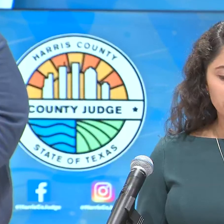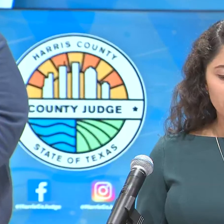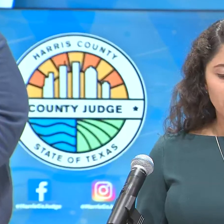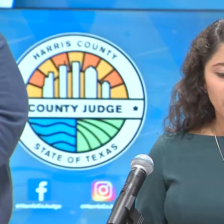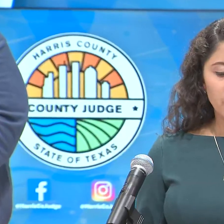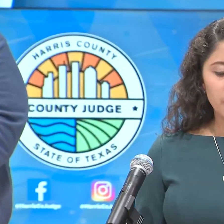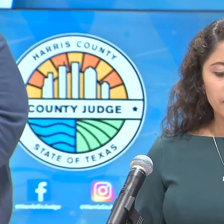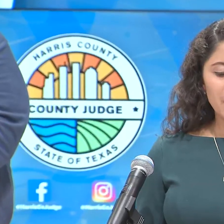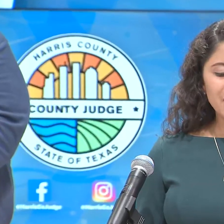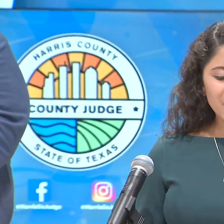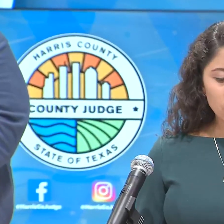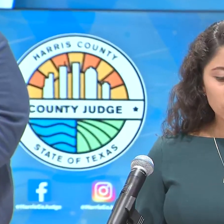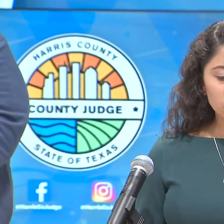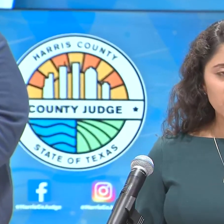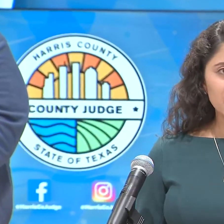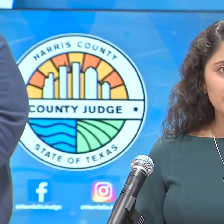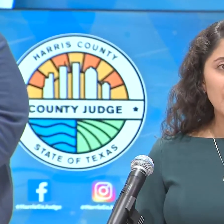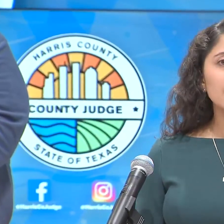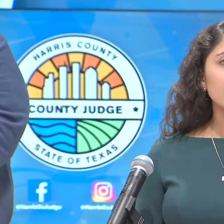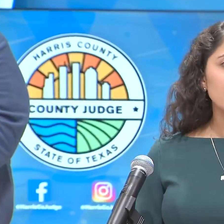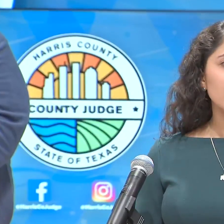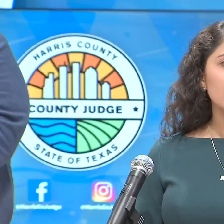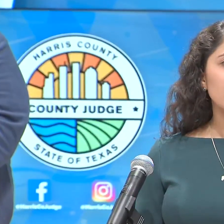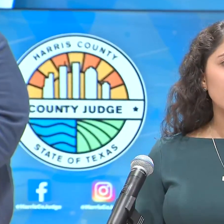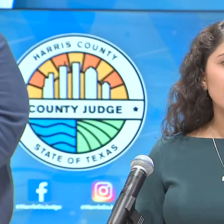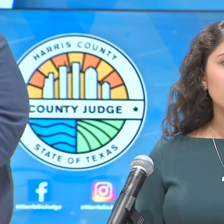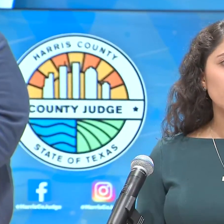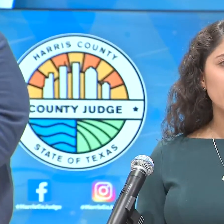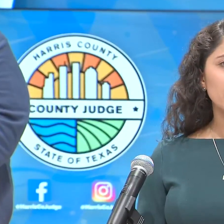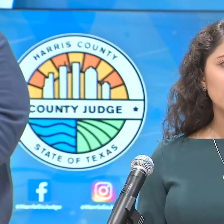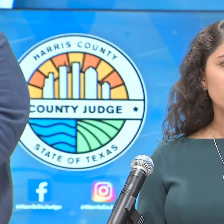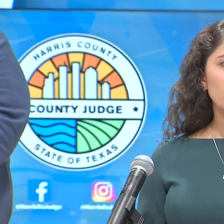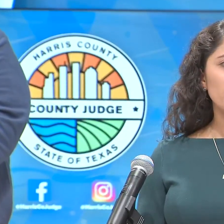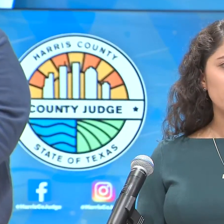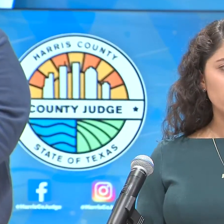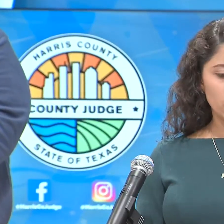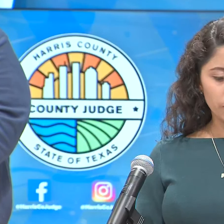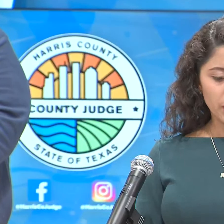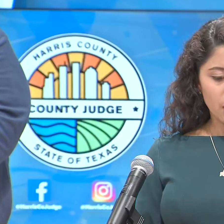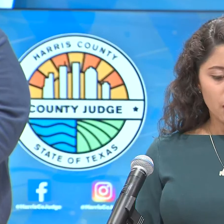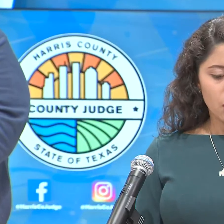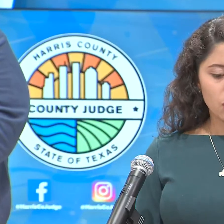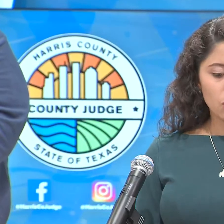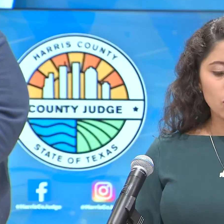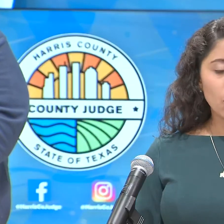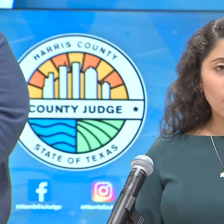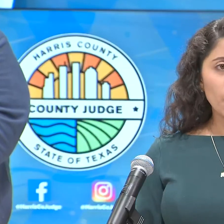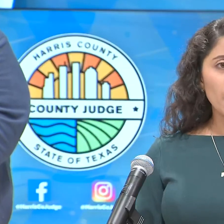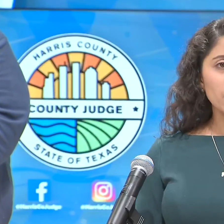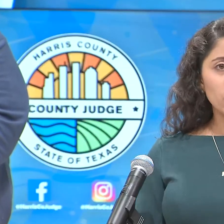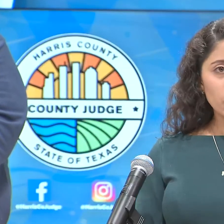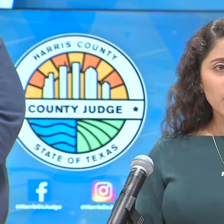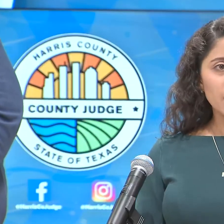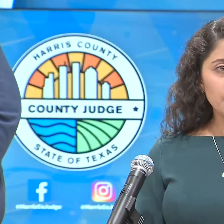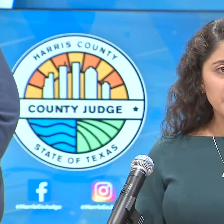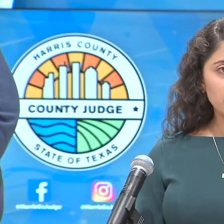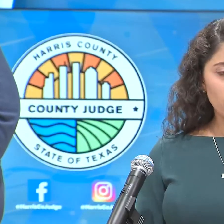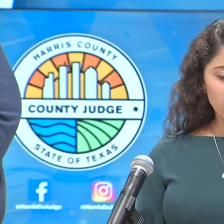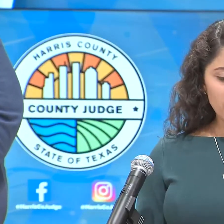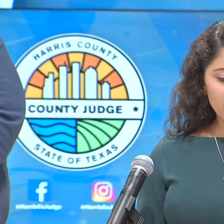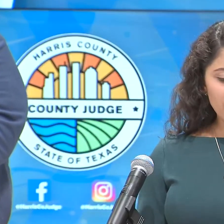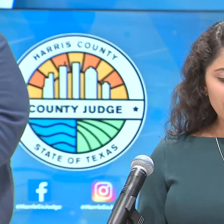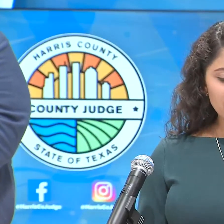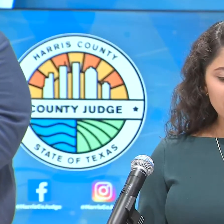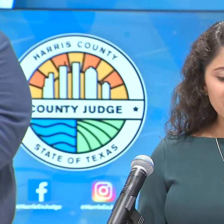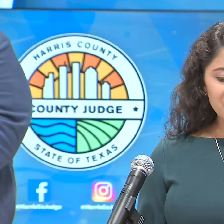eso. En ese entonces, antes de que llegara la tormenta en el 2021, yo estuve aquí